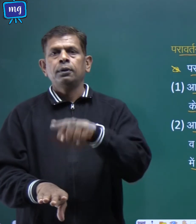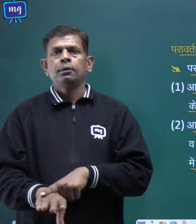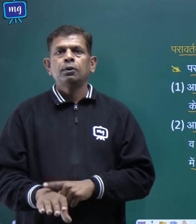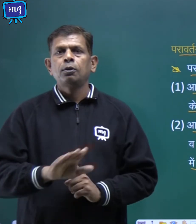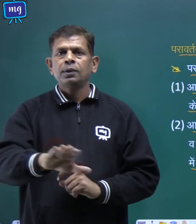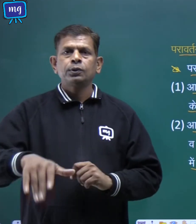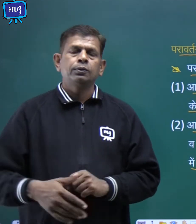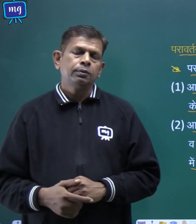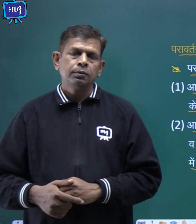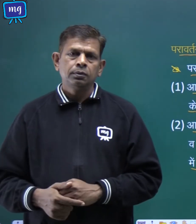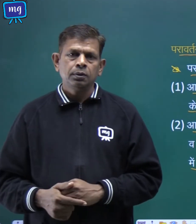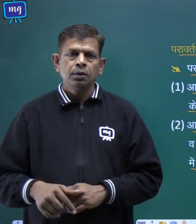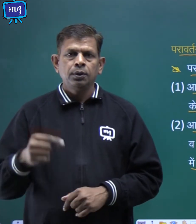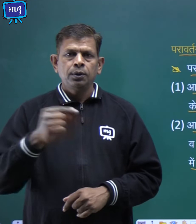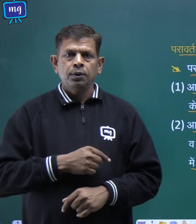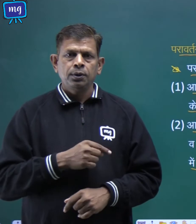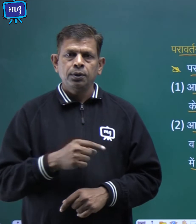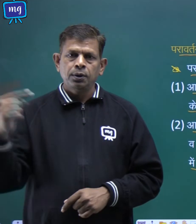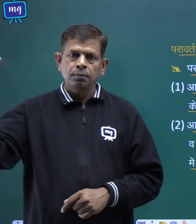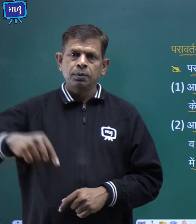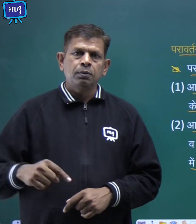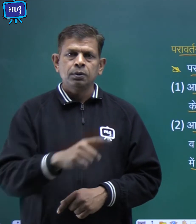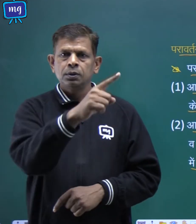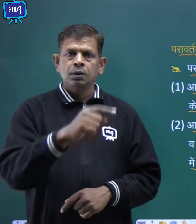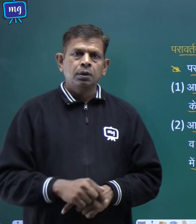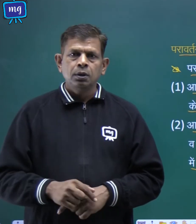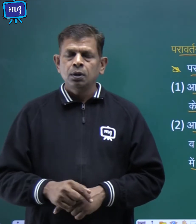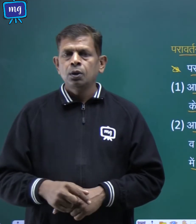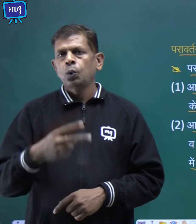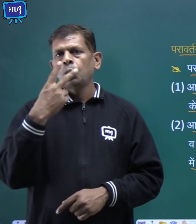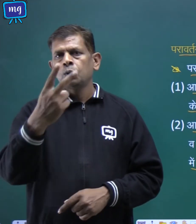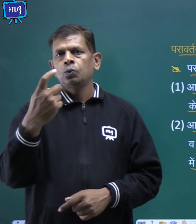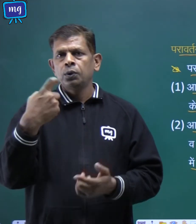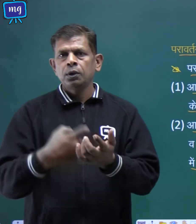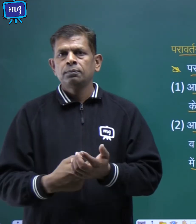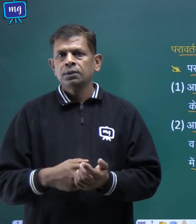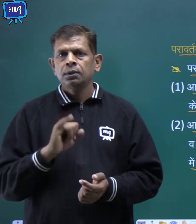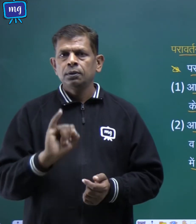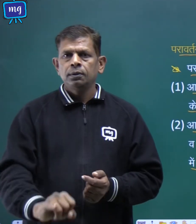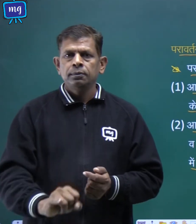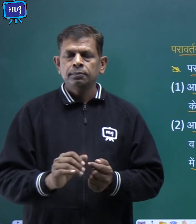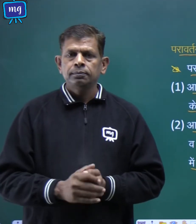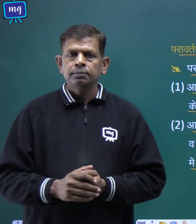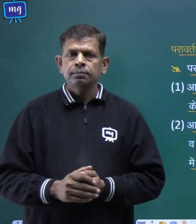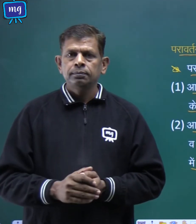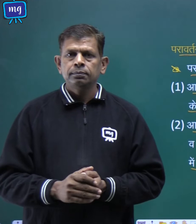तो बच्चों, ये परावर्तन के 2 नियम हैं।